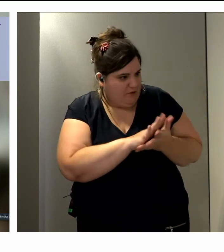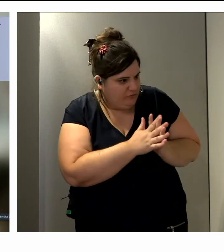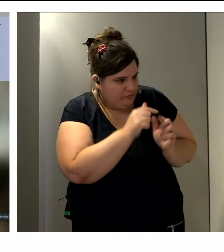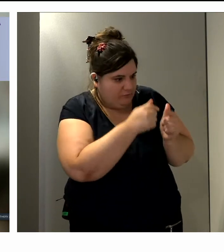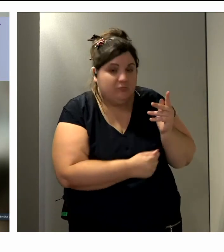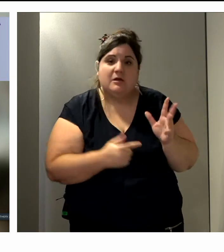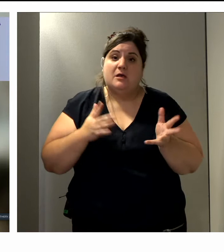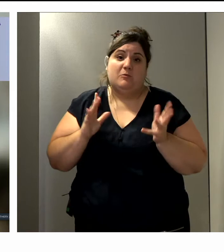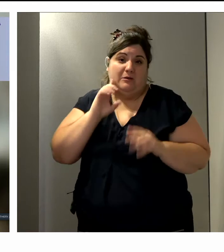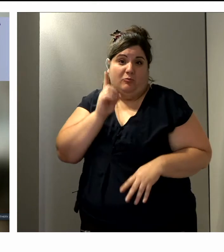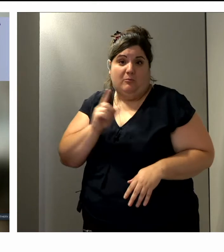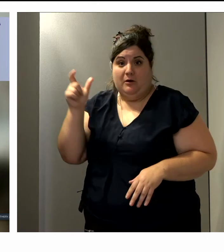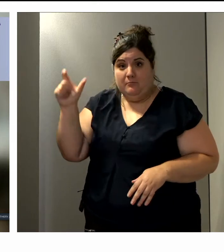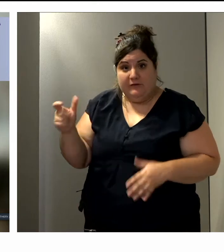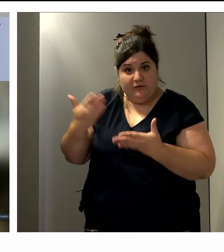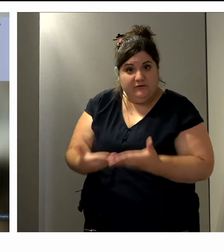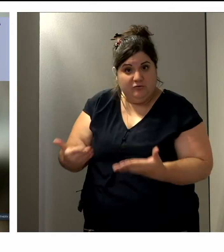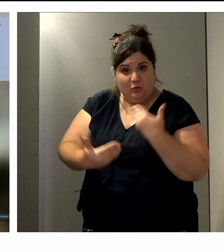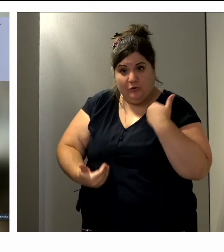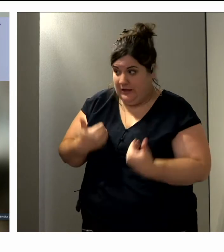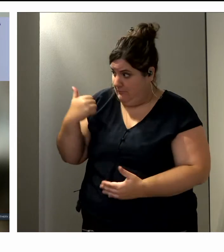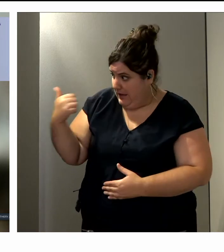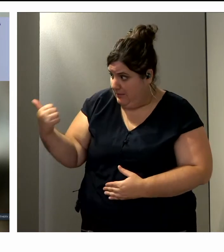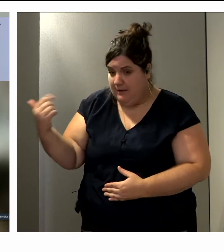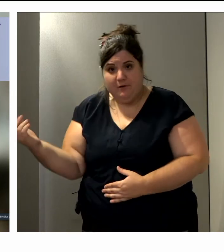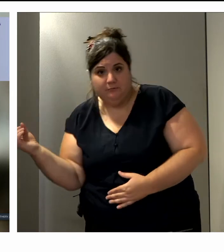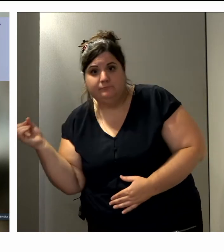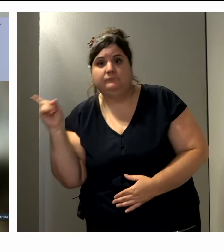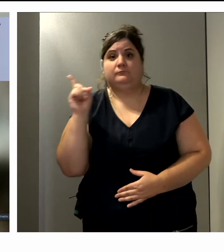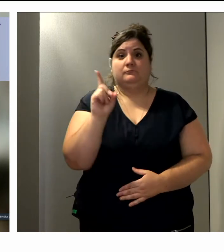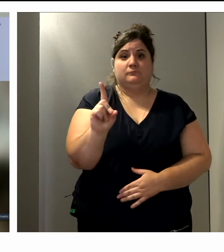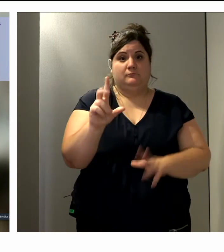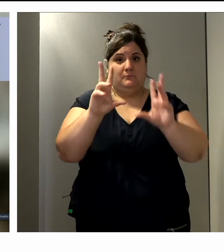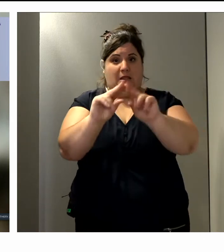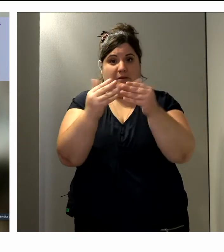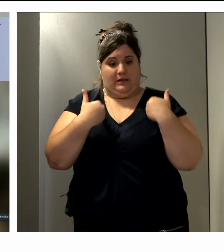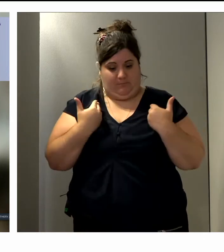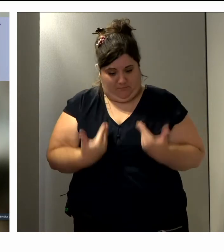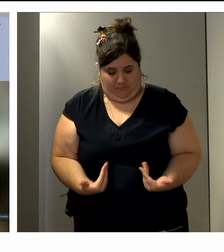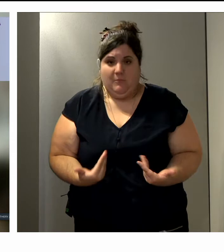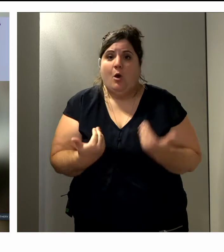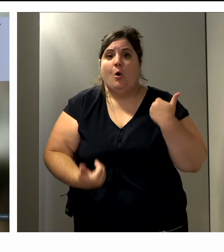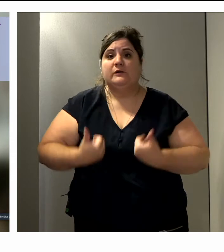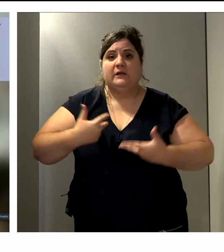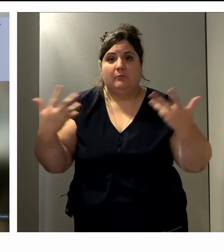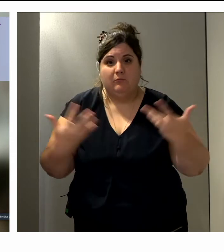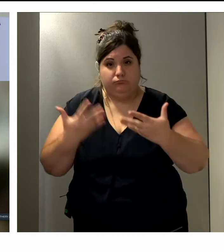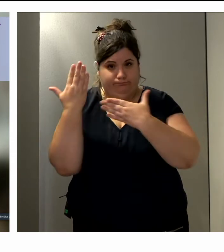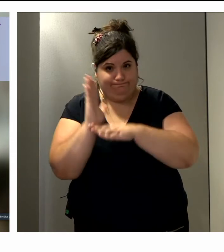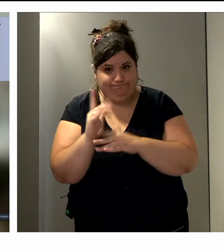qui viennent se présenter, parler un peu de leur handicap, pourquoi pas avec des associations, déjà pour faire un travail